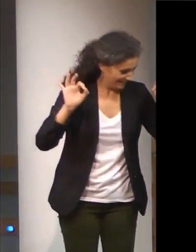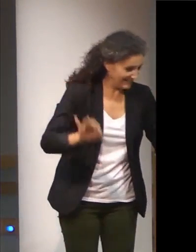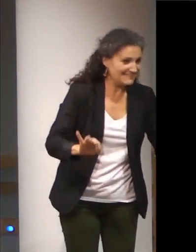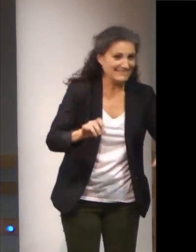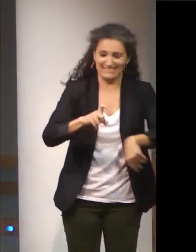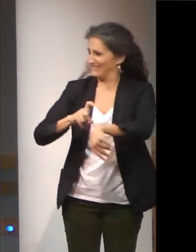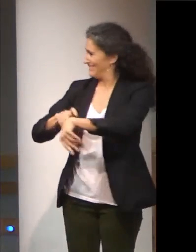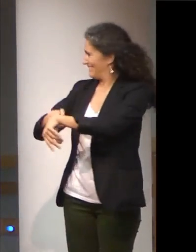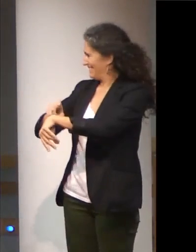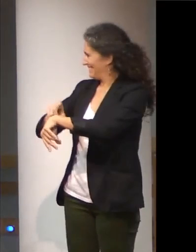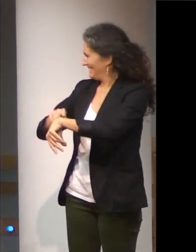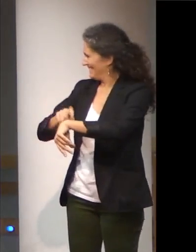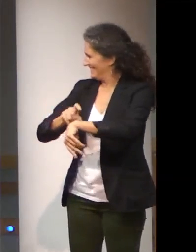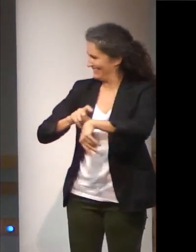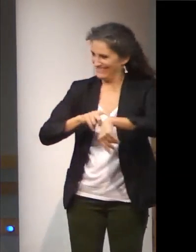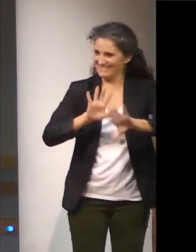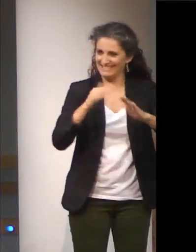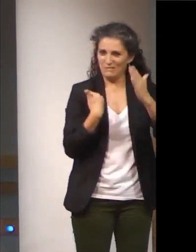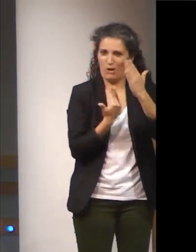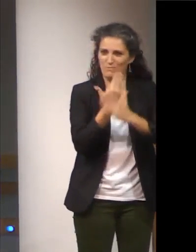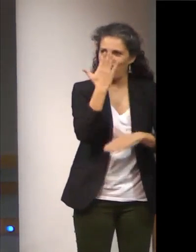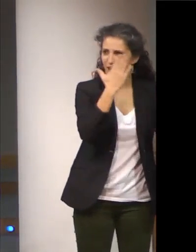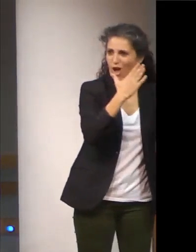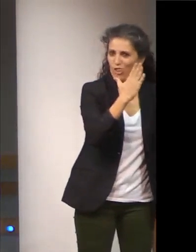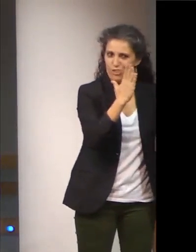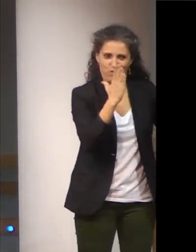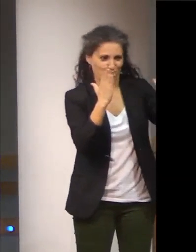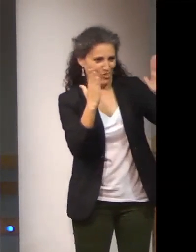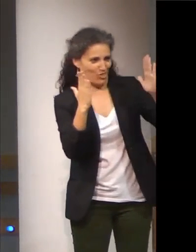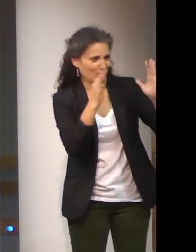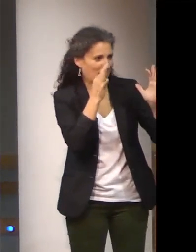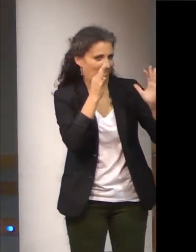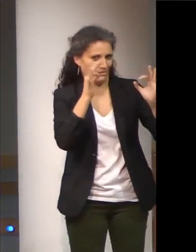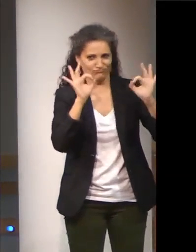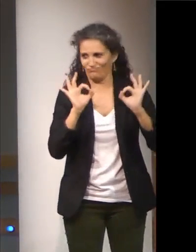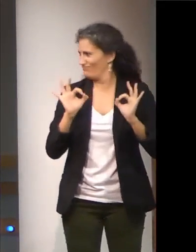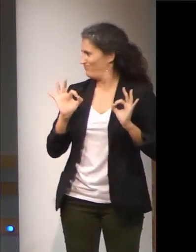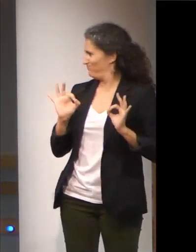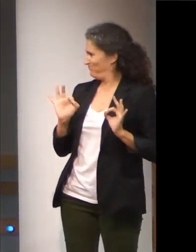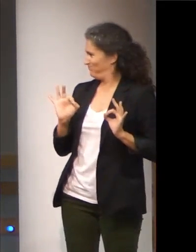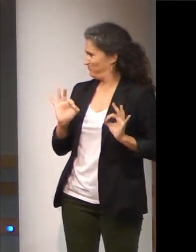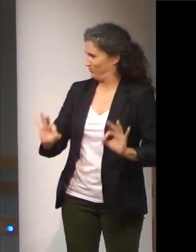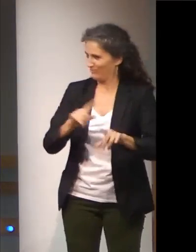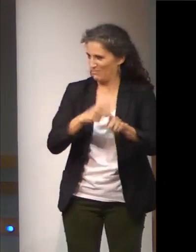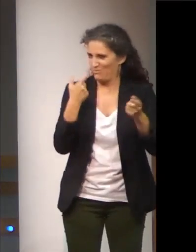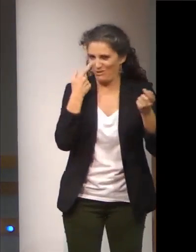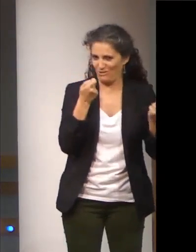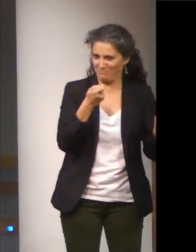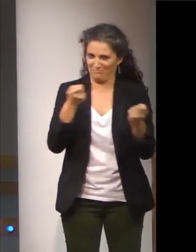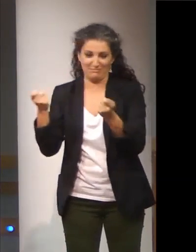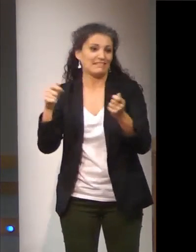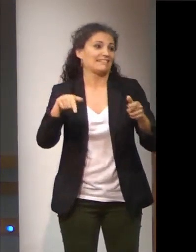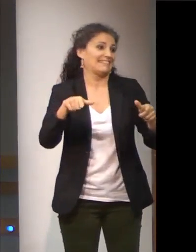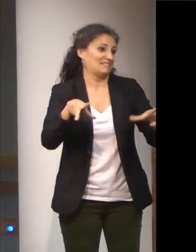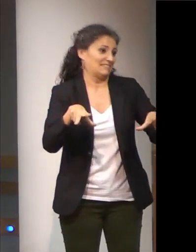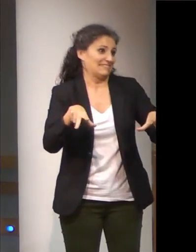Bueno creo que ya llegamos a a su fin aún con los retrasos que hemos sufrido por la mañana